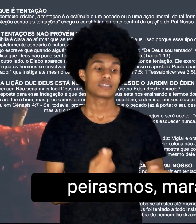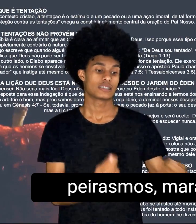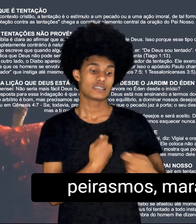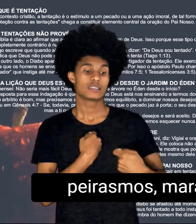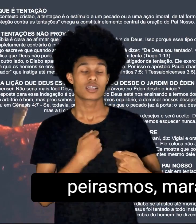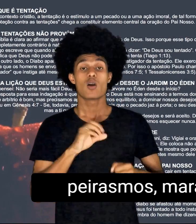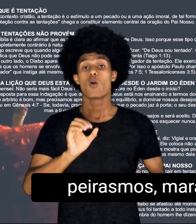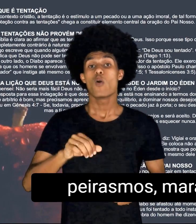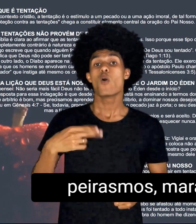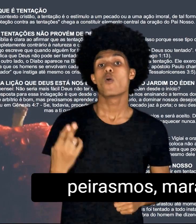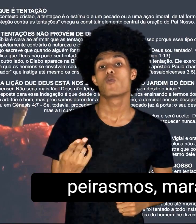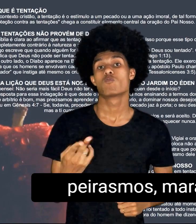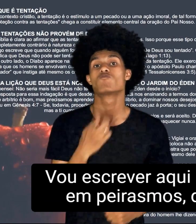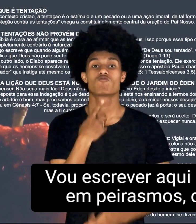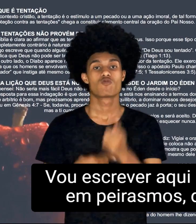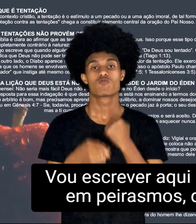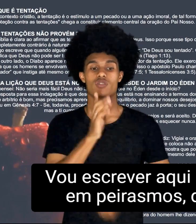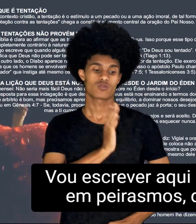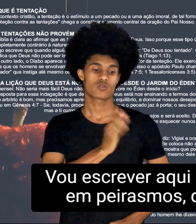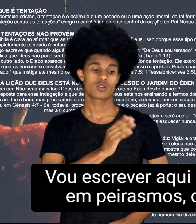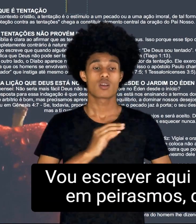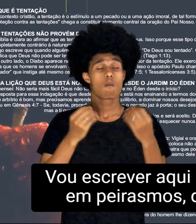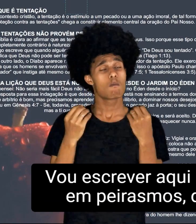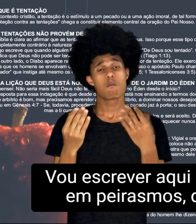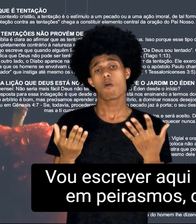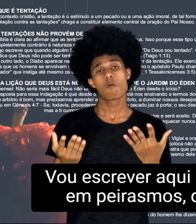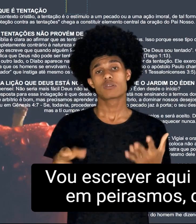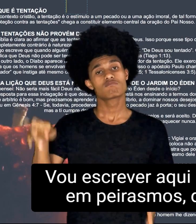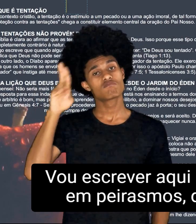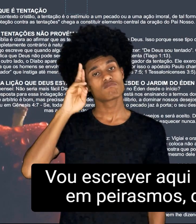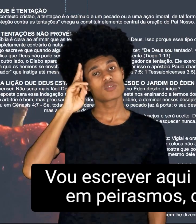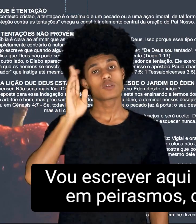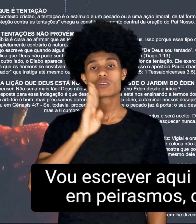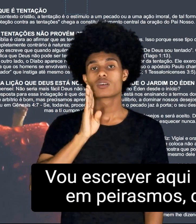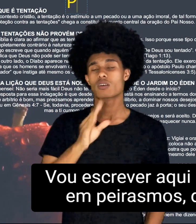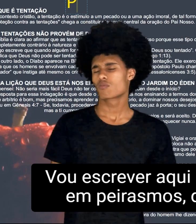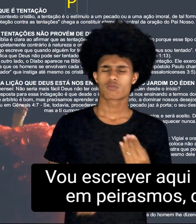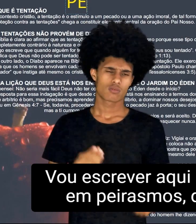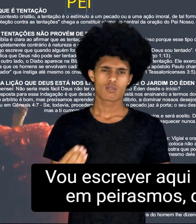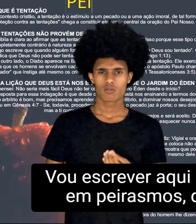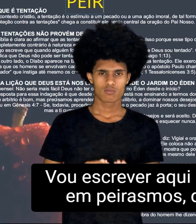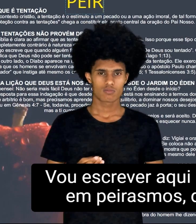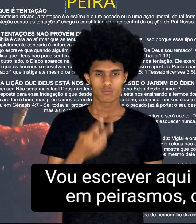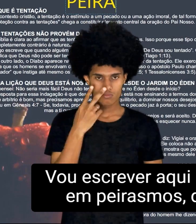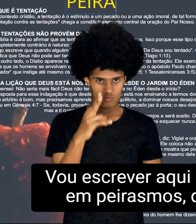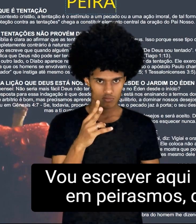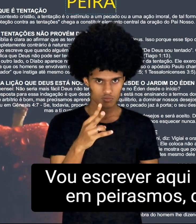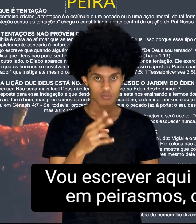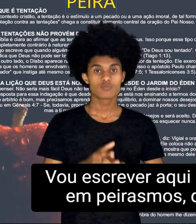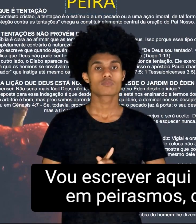Maravilha, peirasmos. Então vamos pegar aqui, ó. Vou escrever aqui em cima. Deixa eu ver. Aí, acho que vai dar, hein?